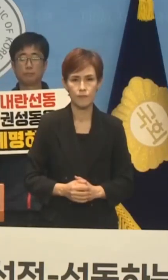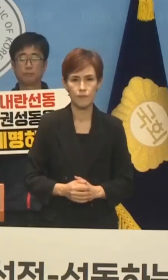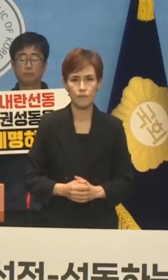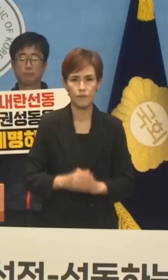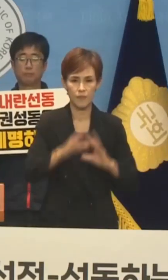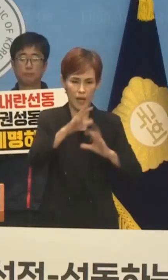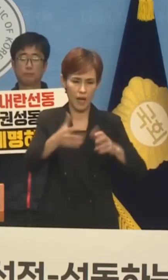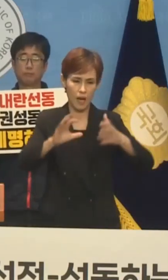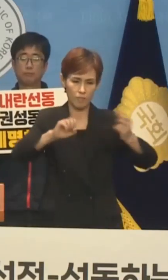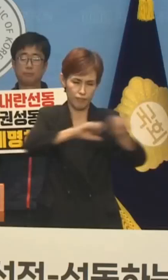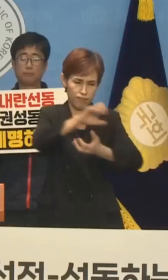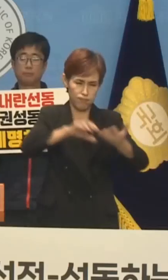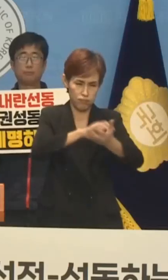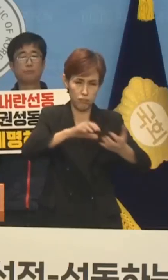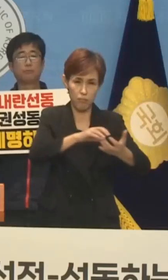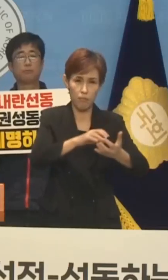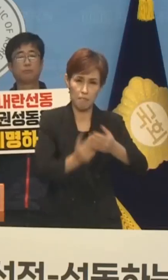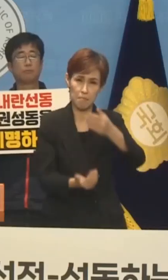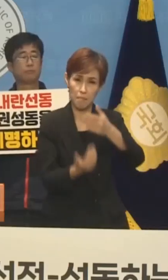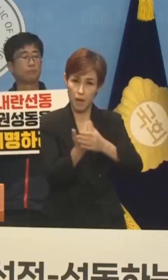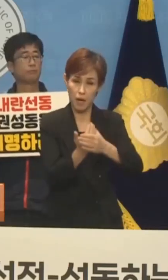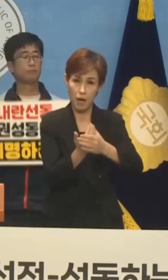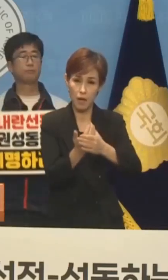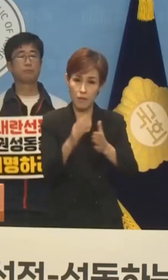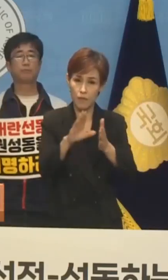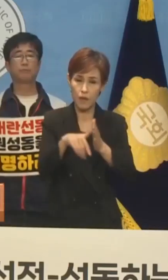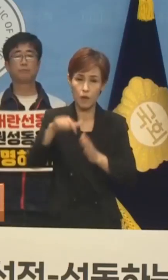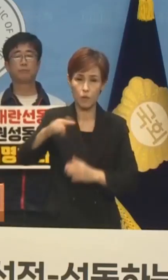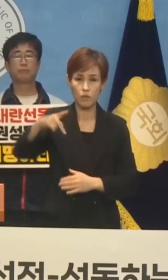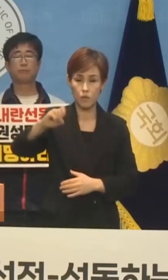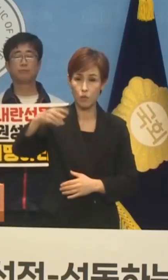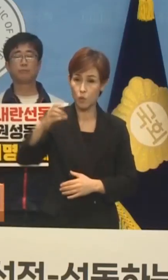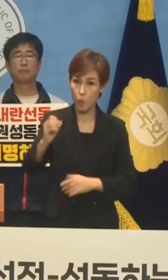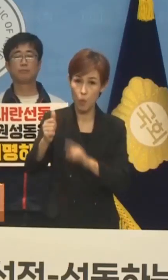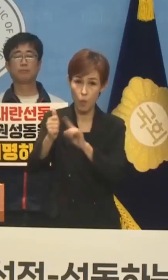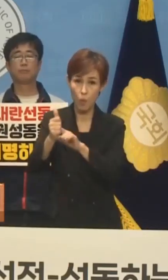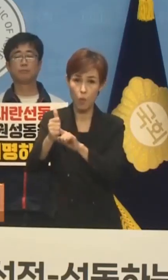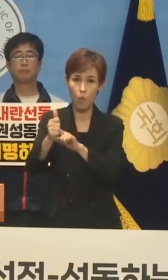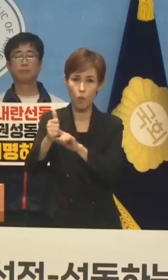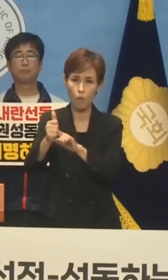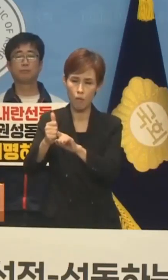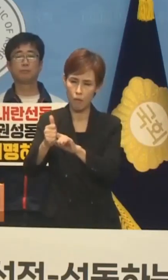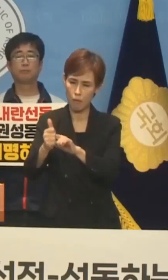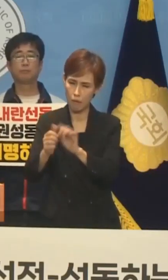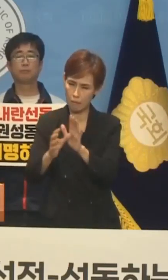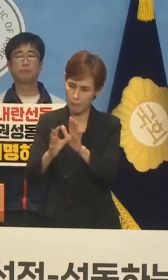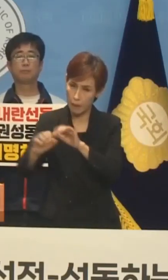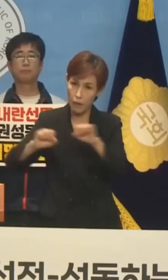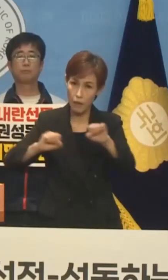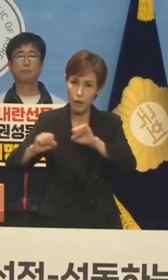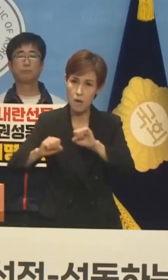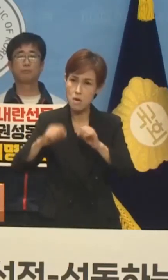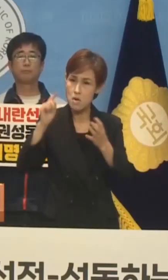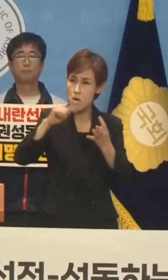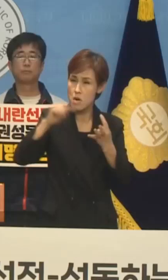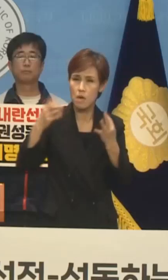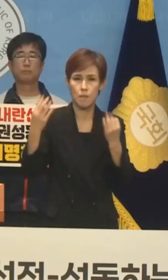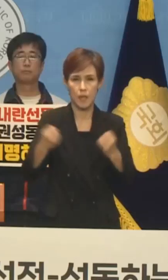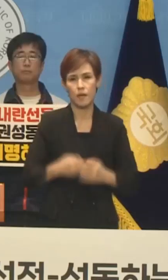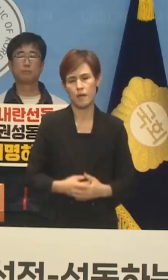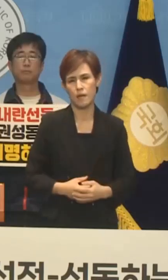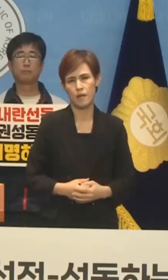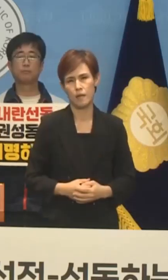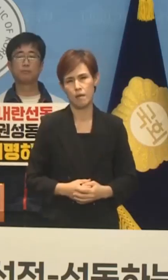내란 사태라는 국가적 위기 상황에서 권성동 국민의힘 원내대표가 끼친 악영향은 일일이 열거할 수 없을